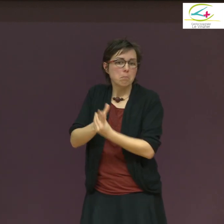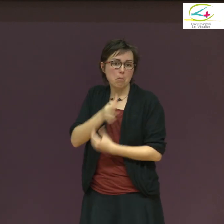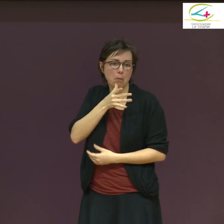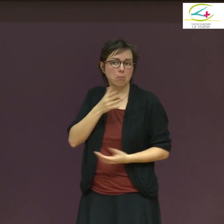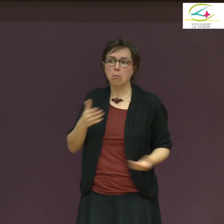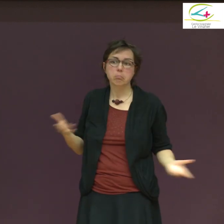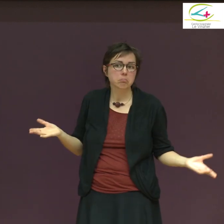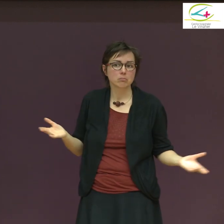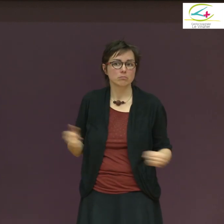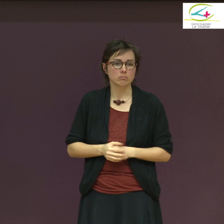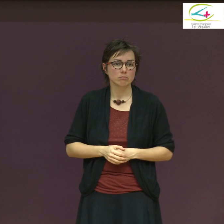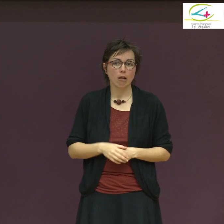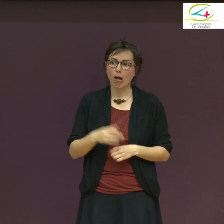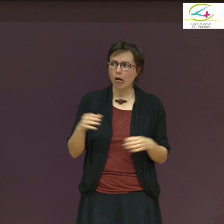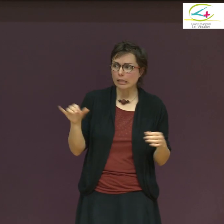Qui est d'accord?